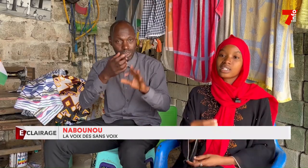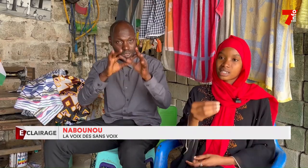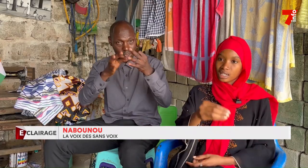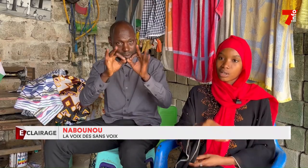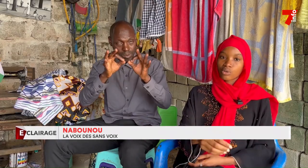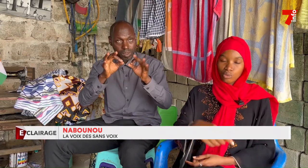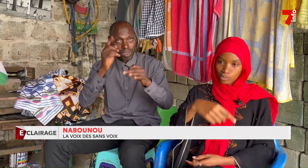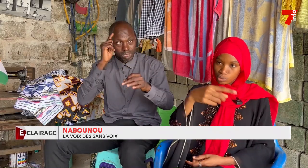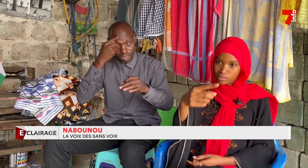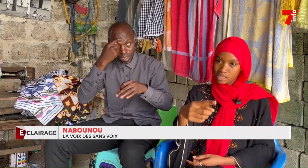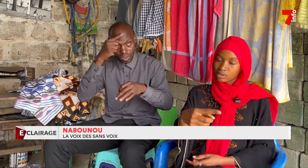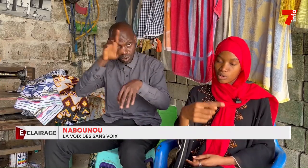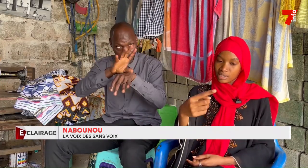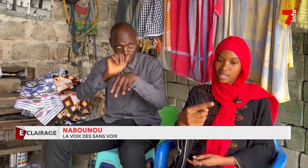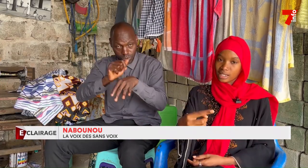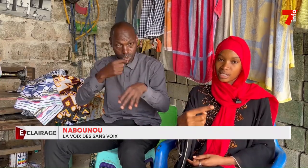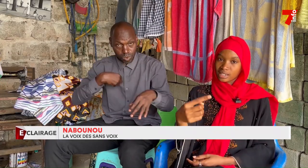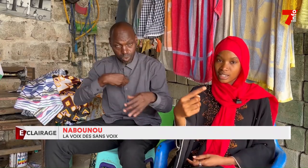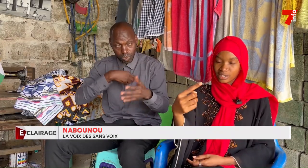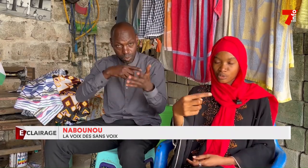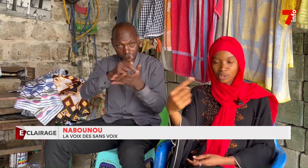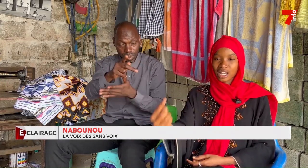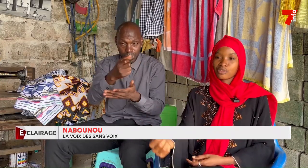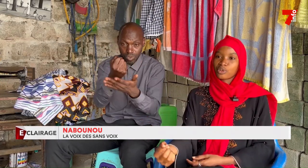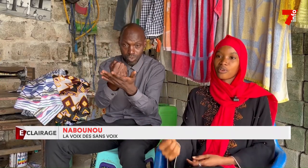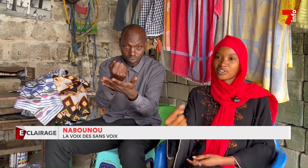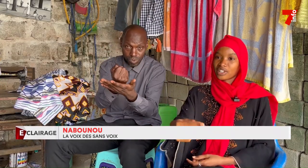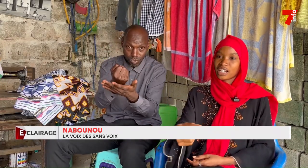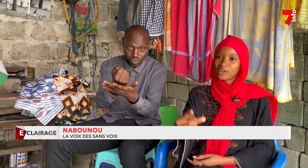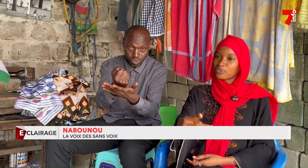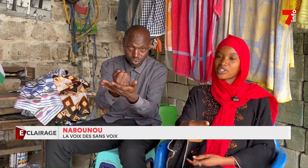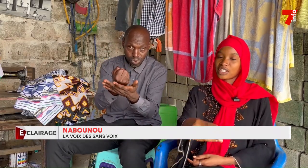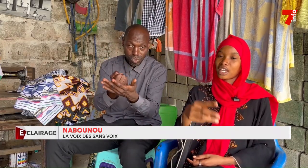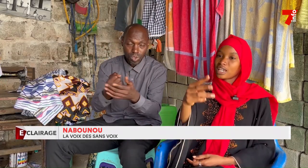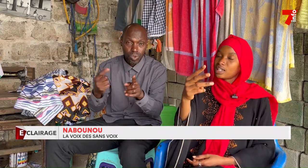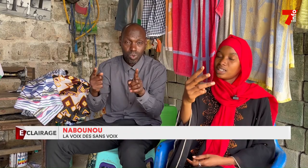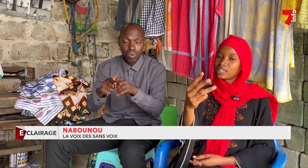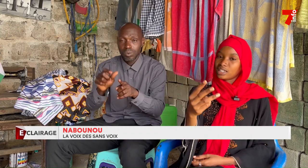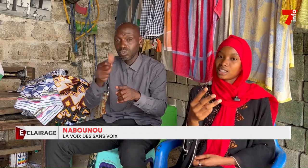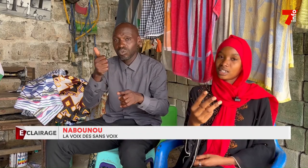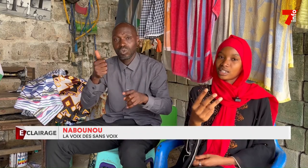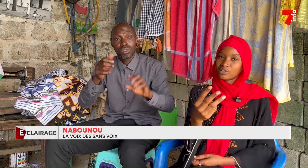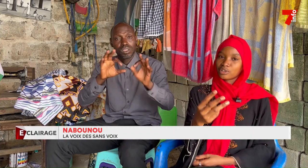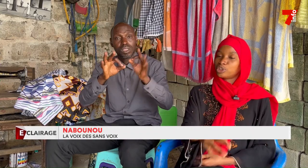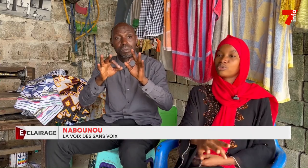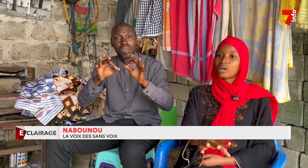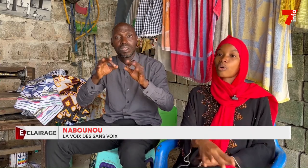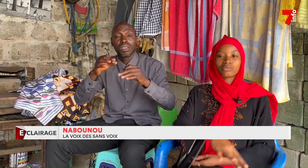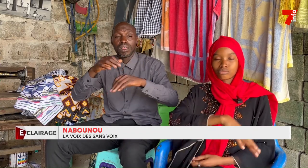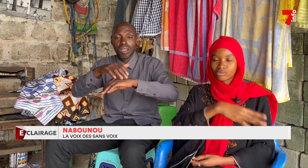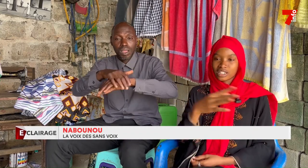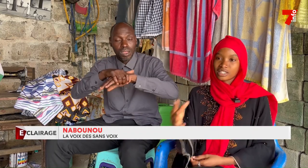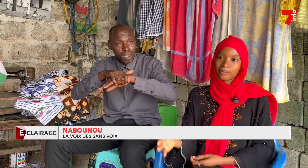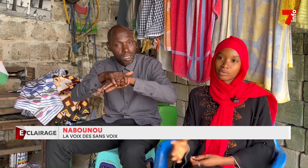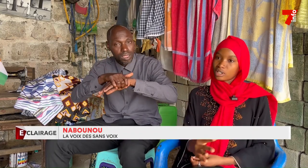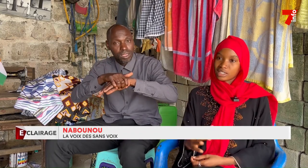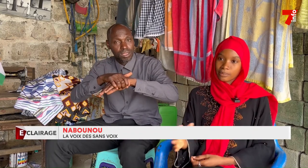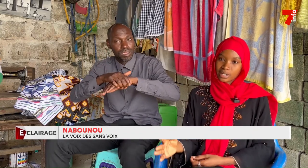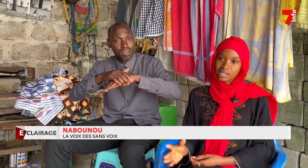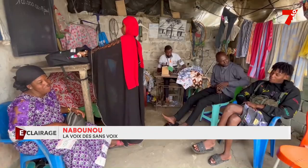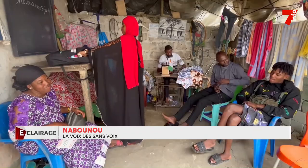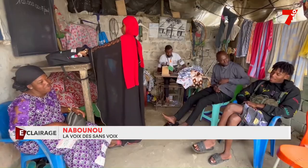il doit avoir un salaire, comme les autres traducteurs en anglais, en français, en chinois, comme tous